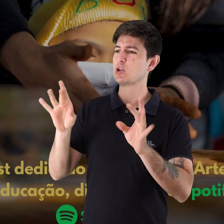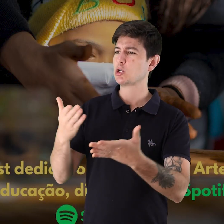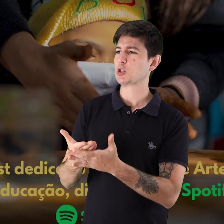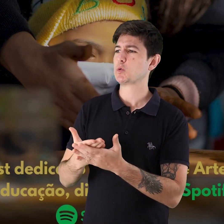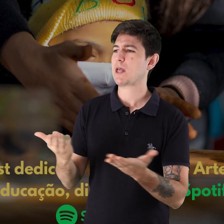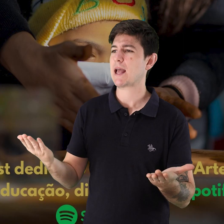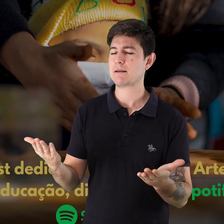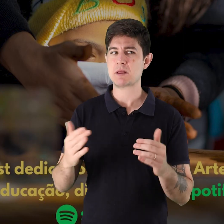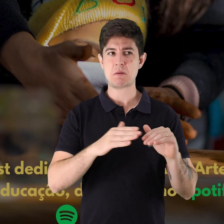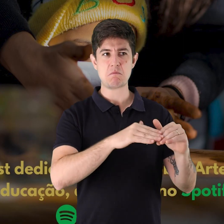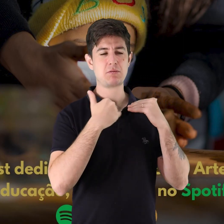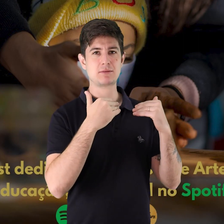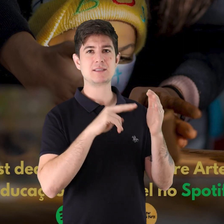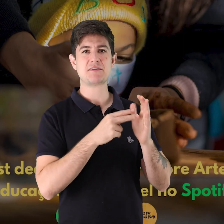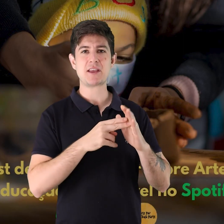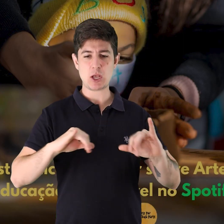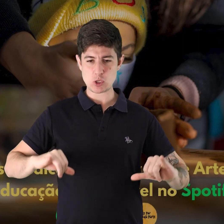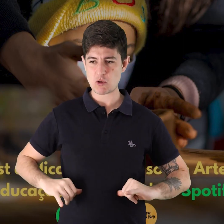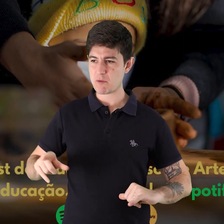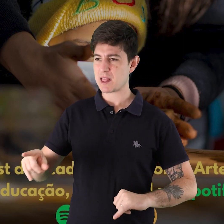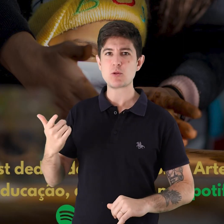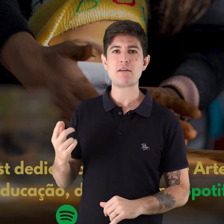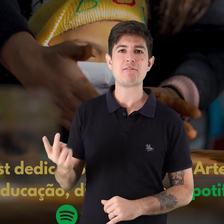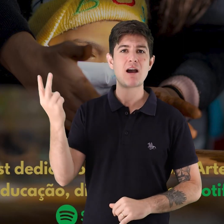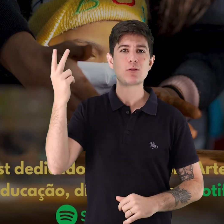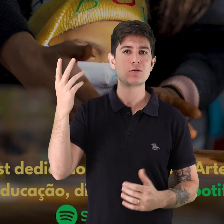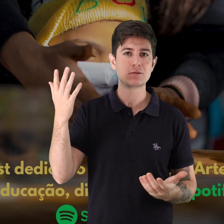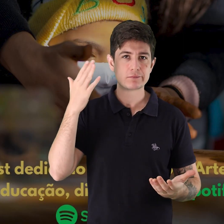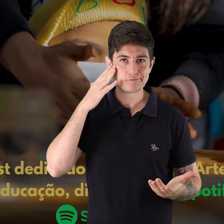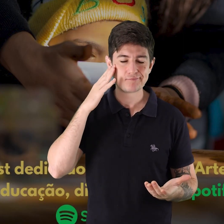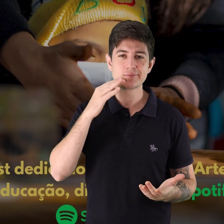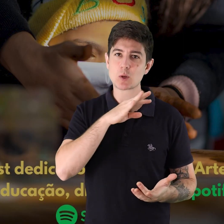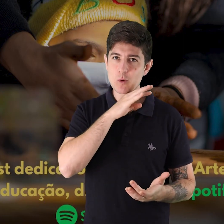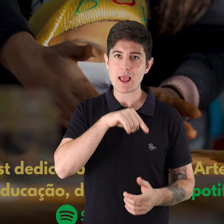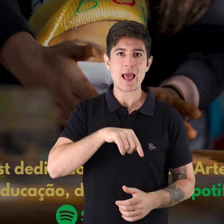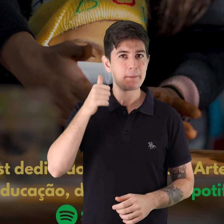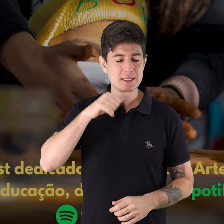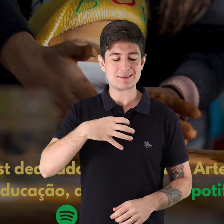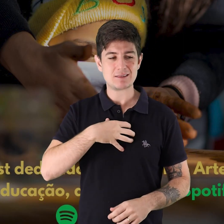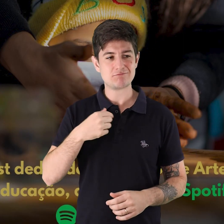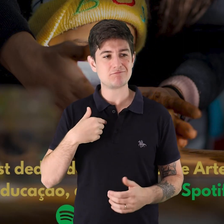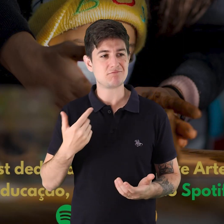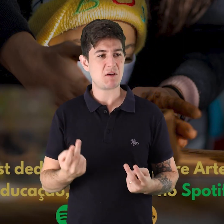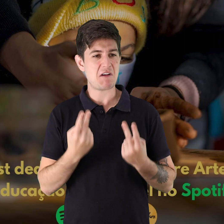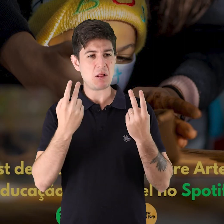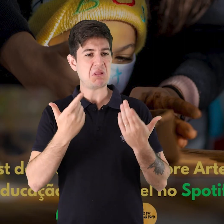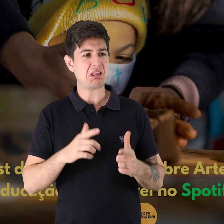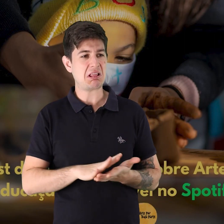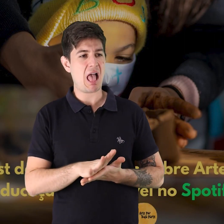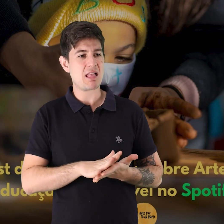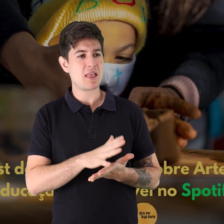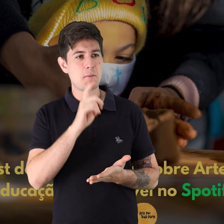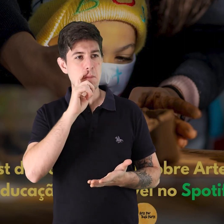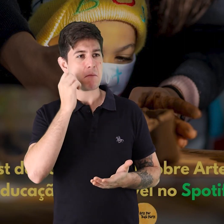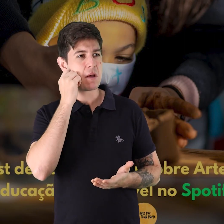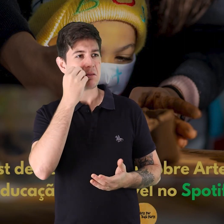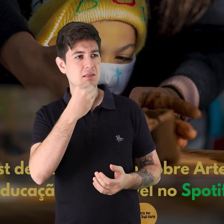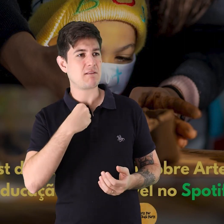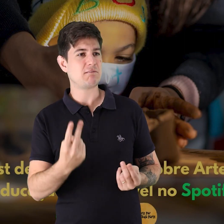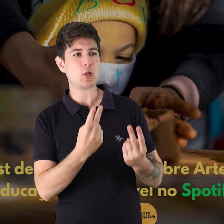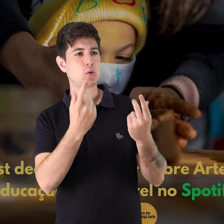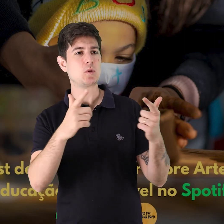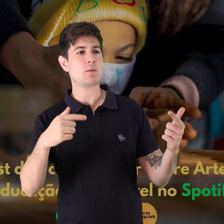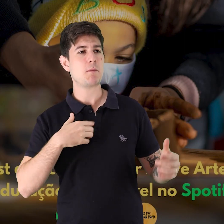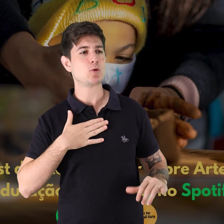tem que estudar. Então, assim, invalida o sofrimento, e aquele é o sofrimento dela naquele momento. Tem que entender